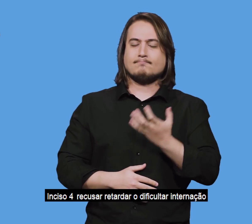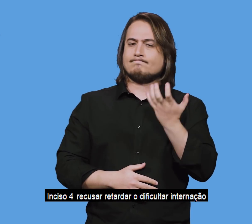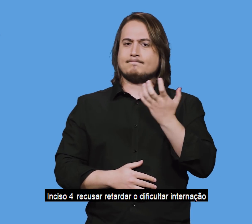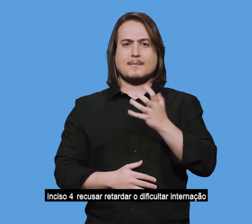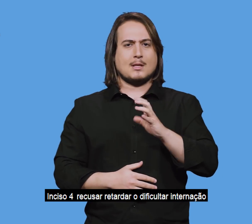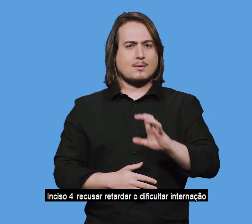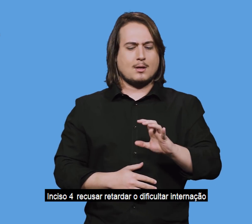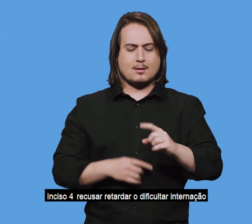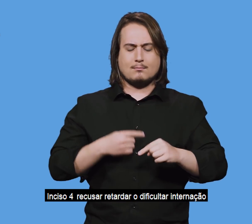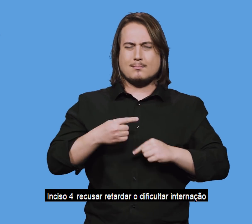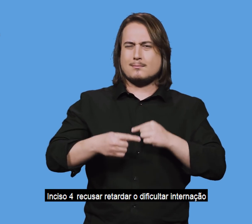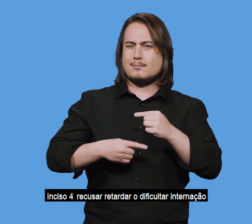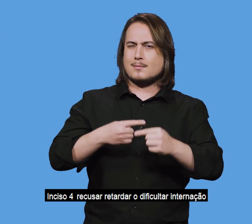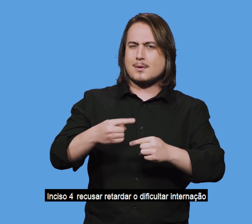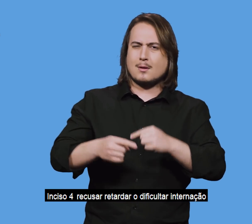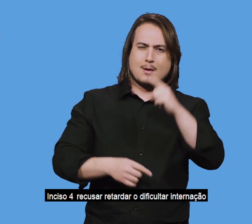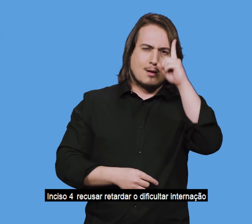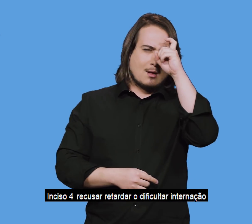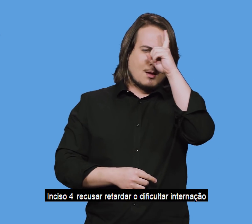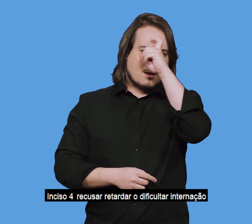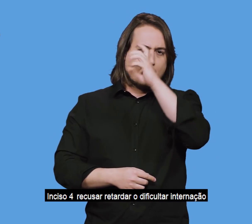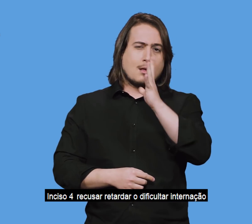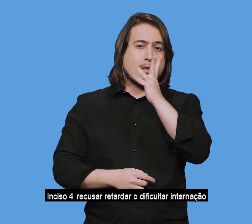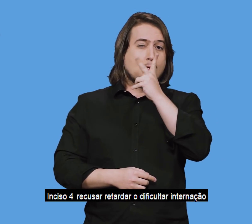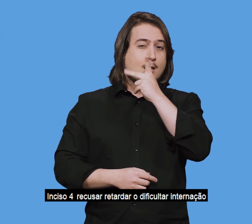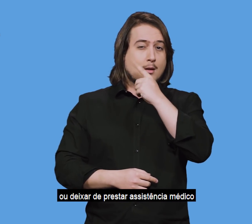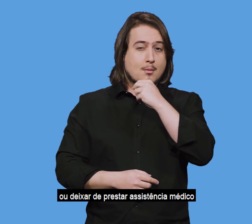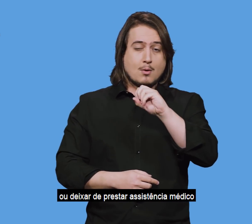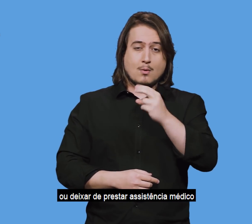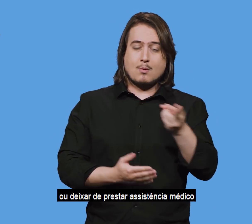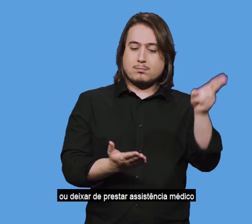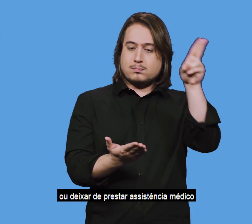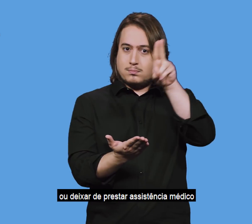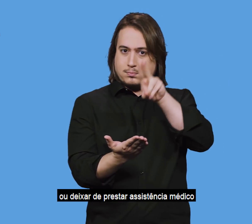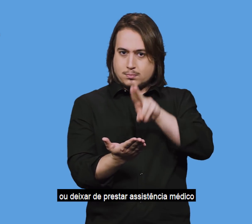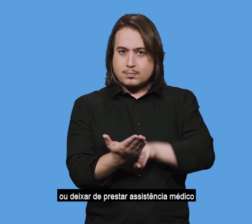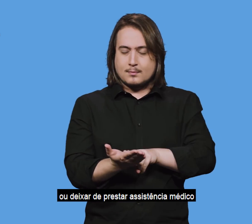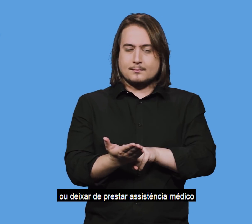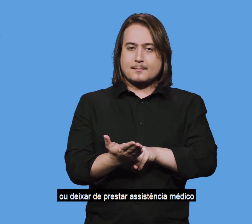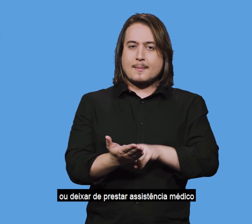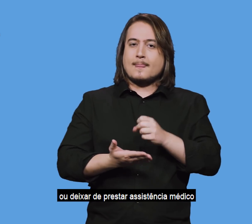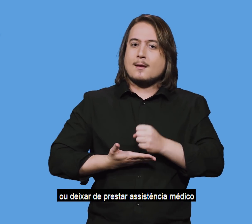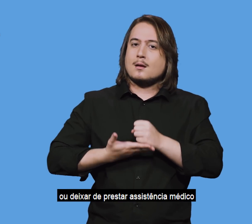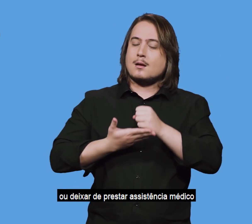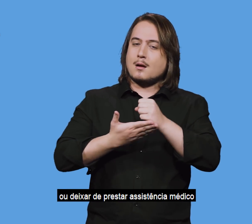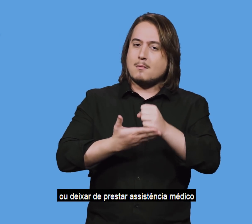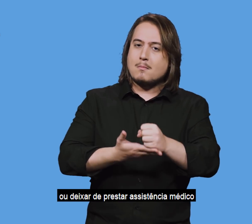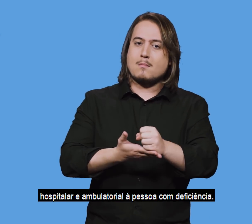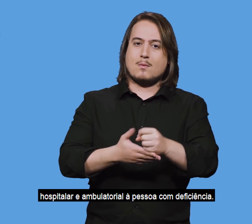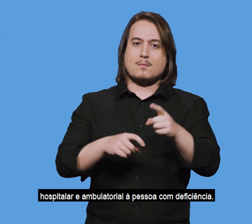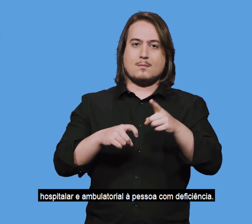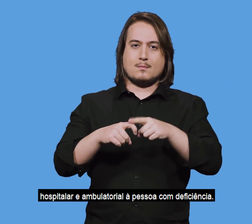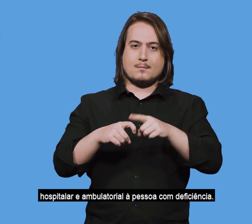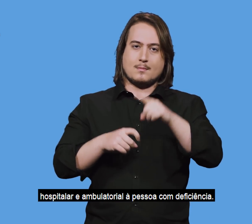retardar o dificultar internação ou deixar de prestar assistência médico hospitalar e ambulatorial